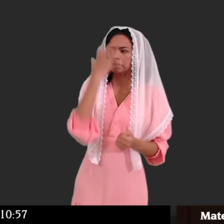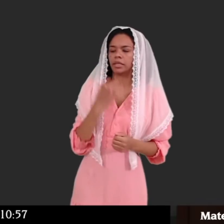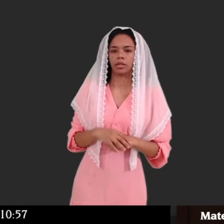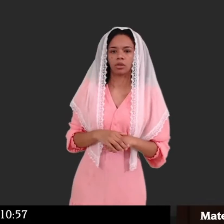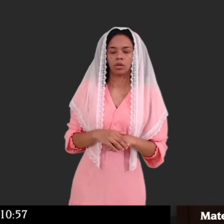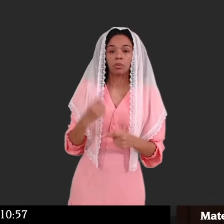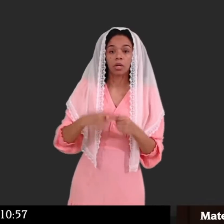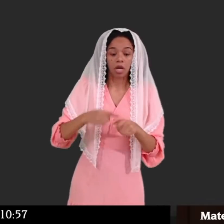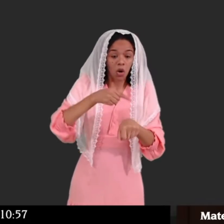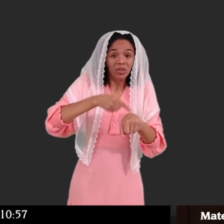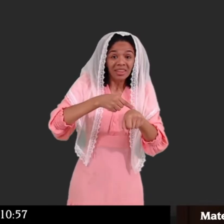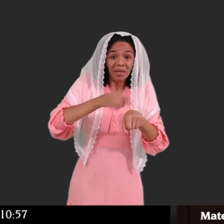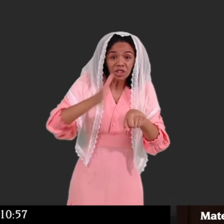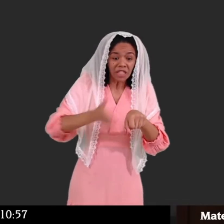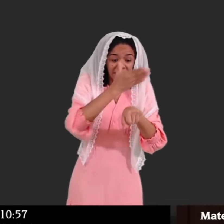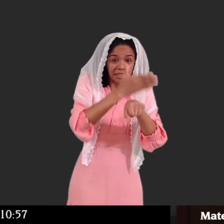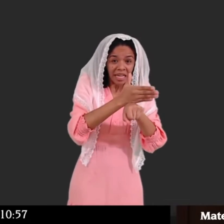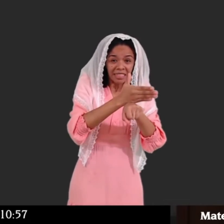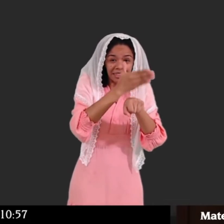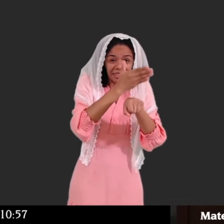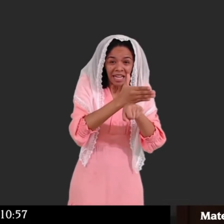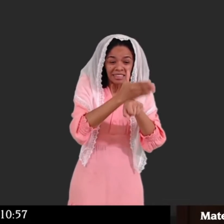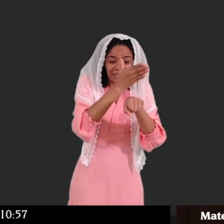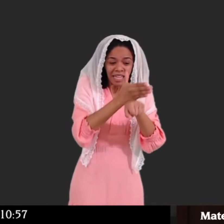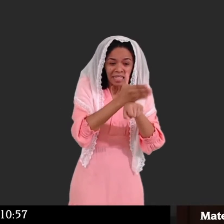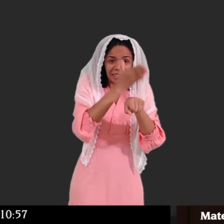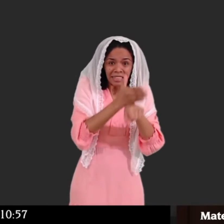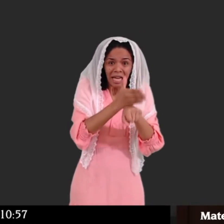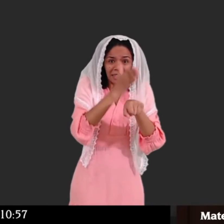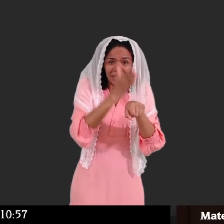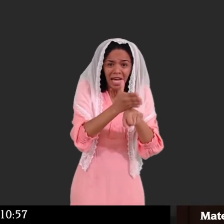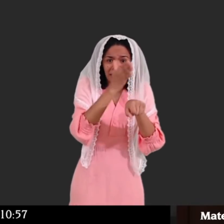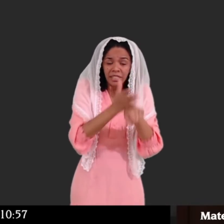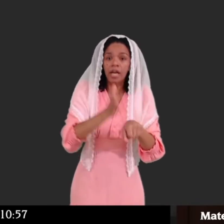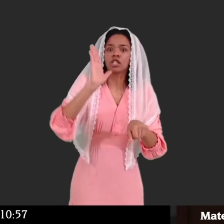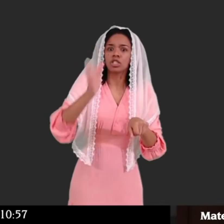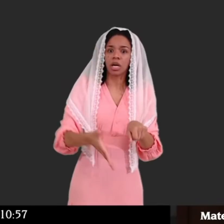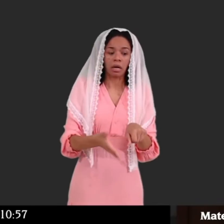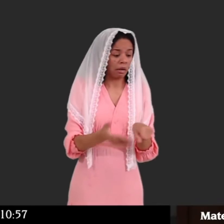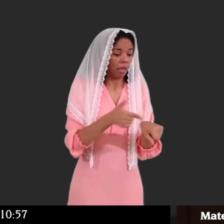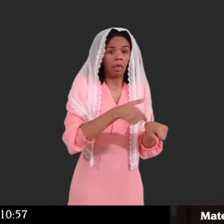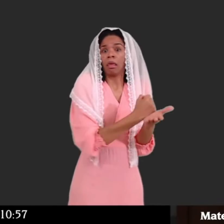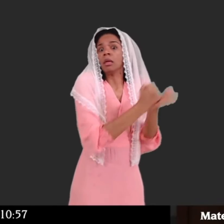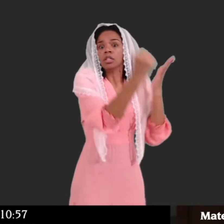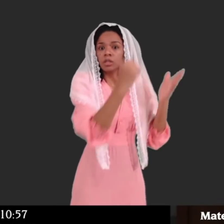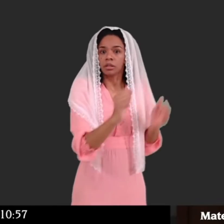contagem regressiva, ela já está ativada, o cronômetro já está ligado. Nós não podemos perder tempo.